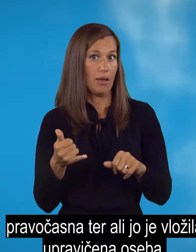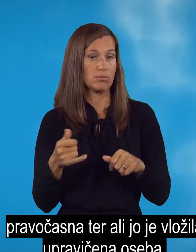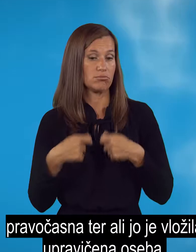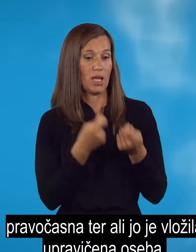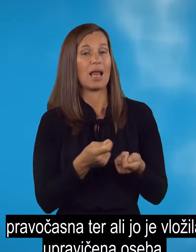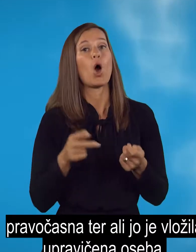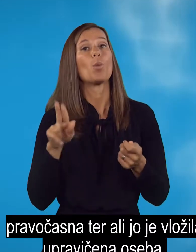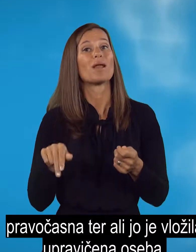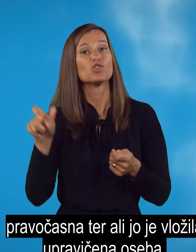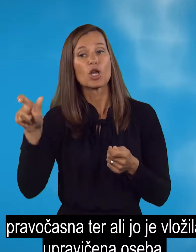upravičena oseba.